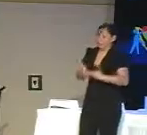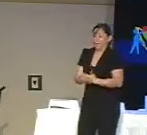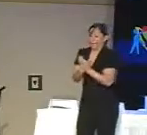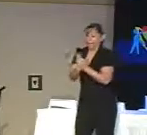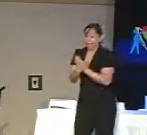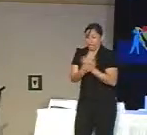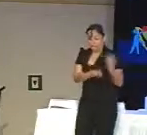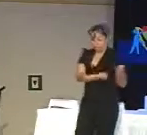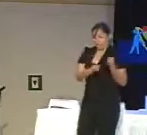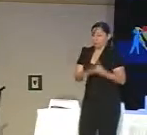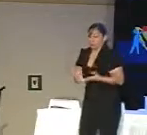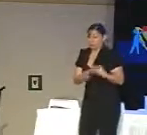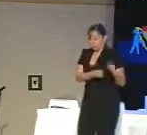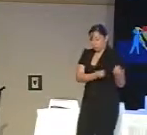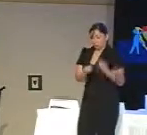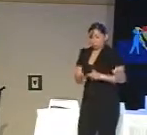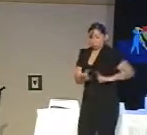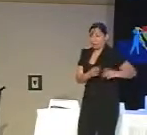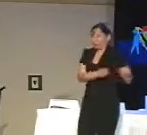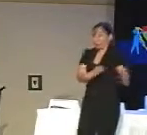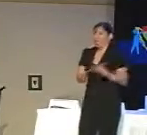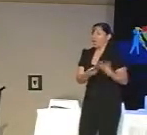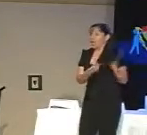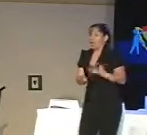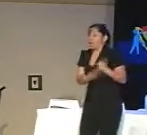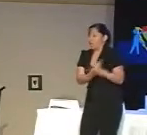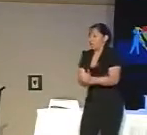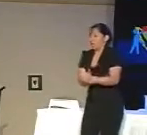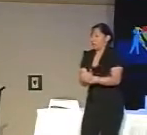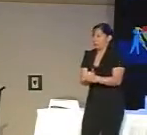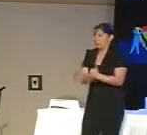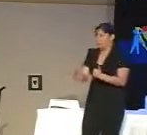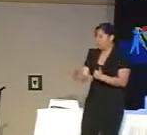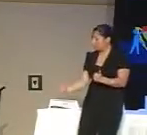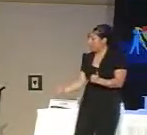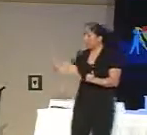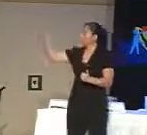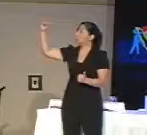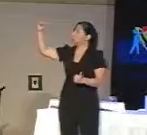ya no sé si es recién nacido. Bueno, algunos dicen que sí.